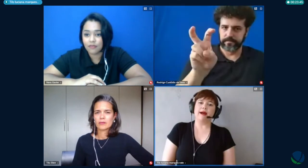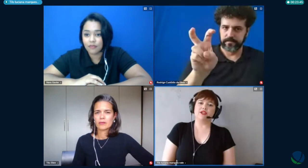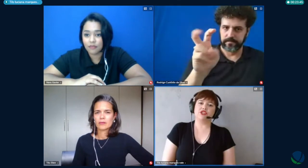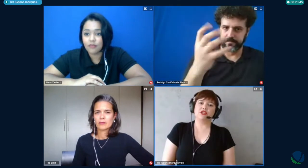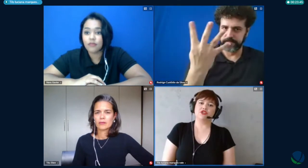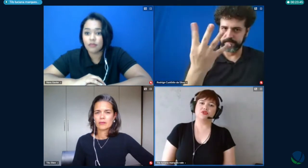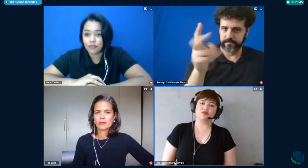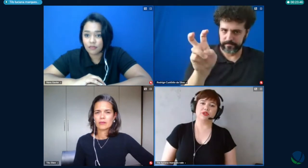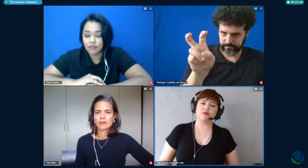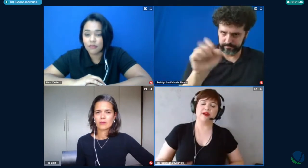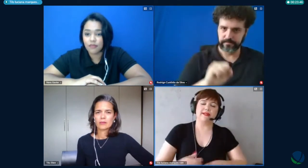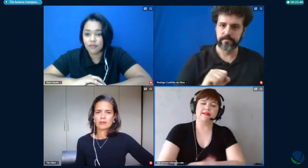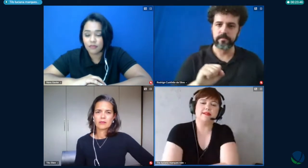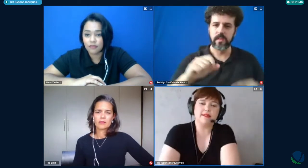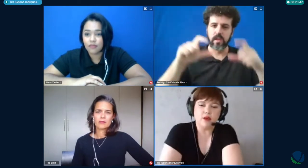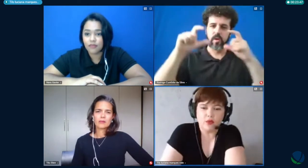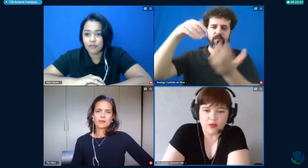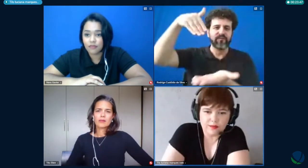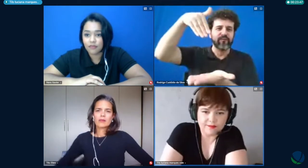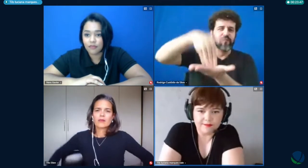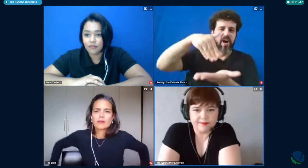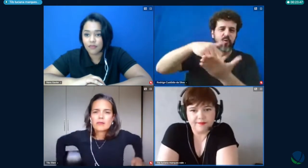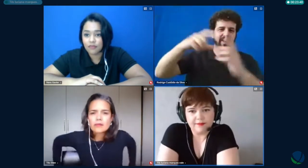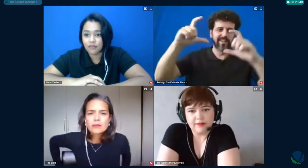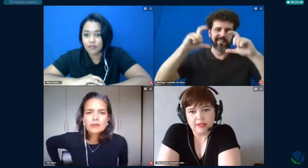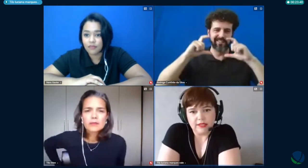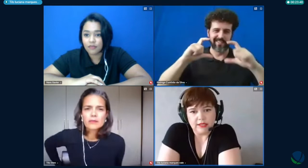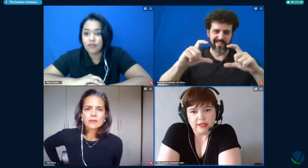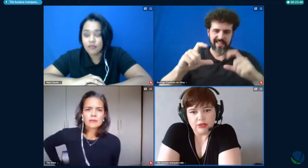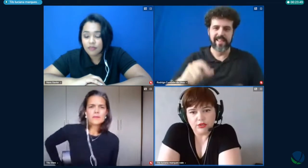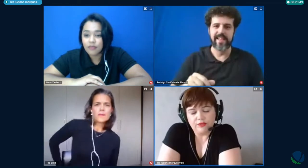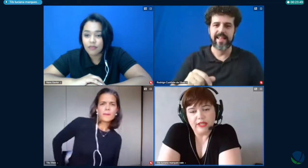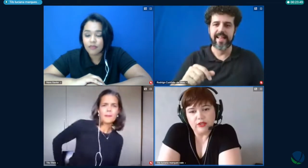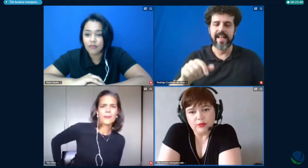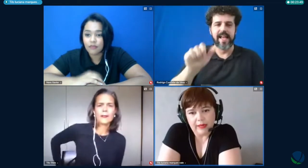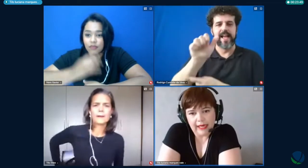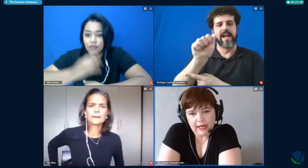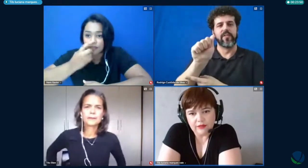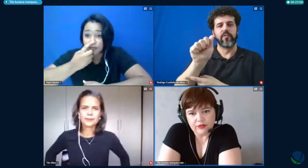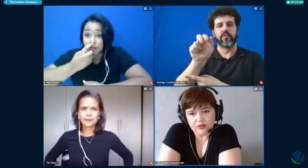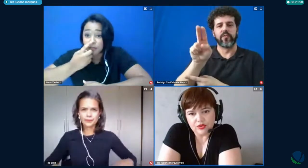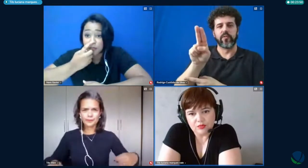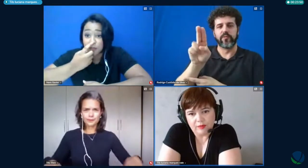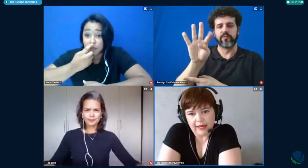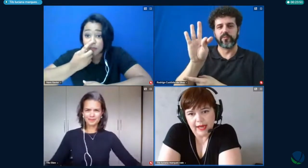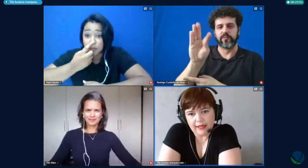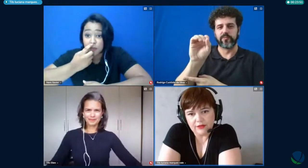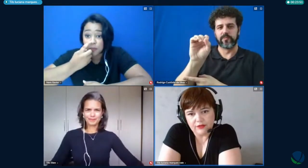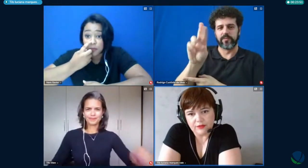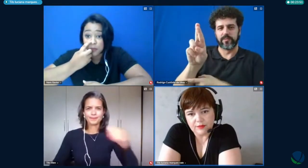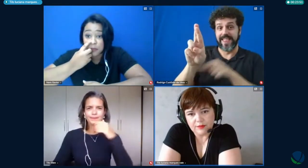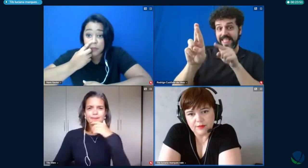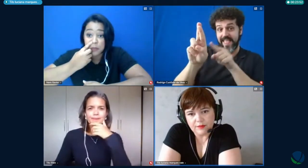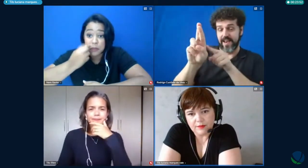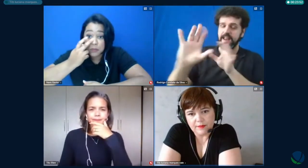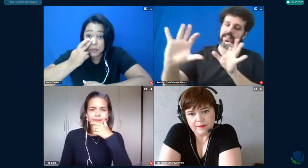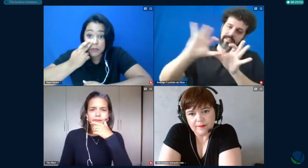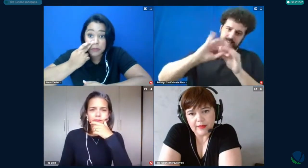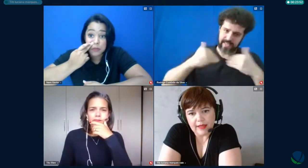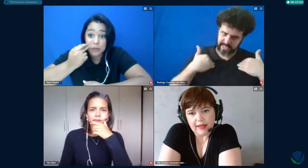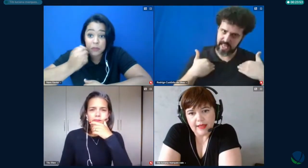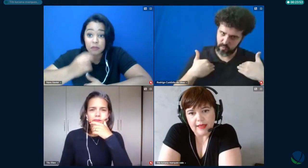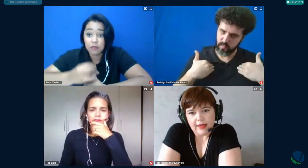Na página de número 45, no final do parágrafo, do último parágrafo,